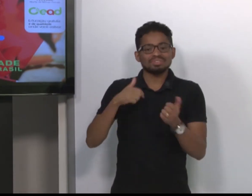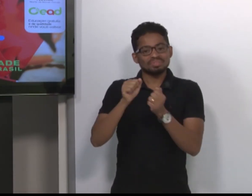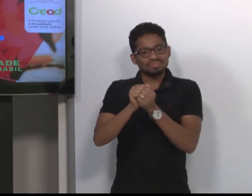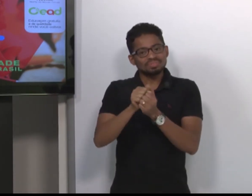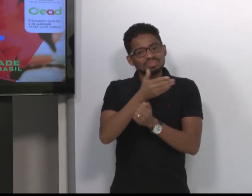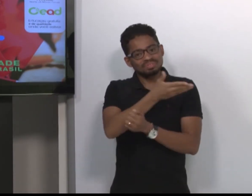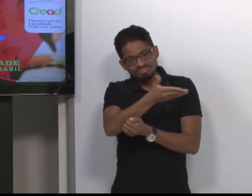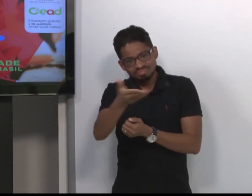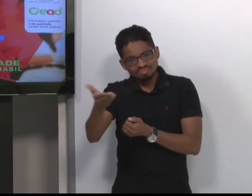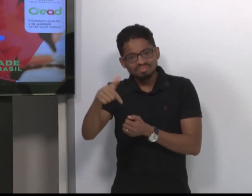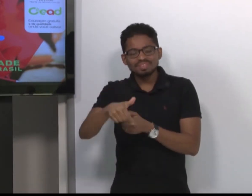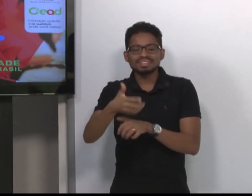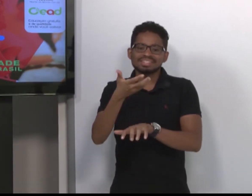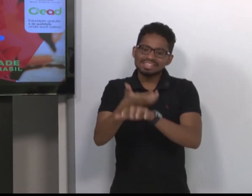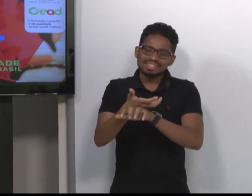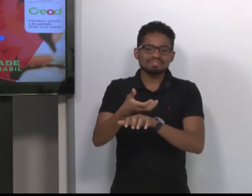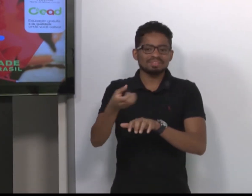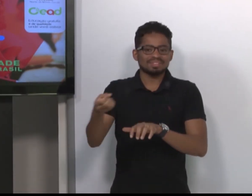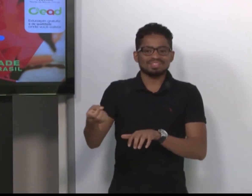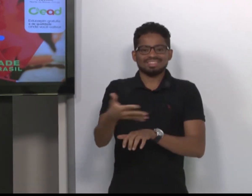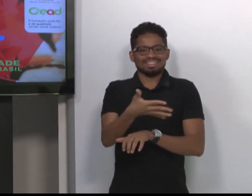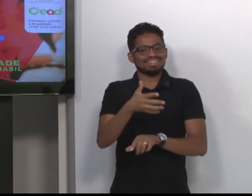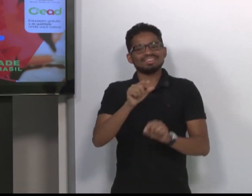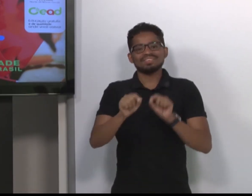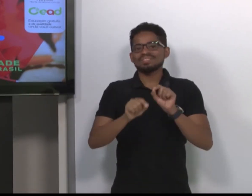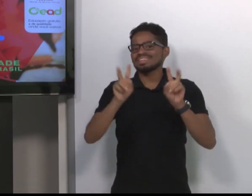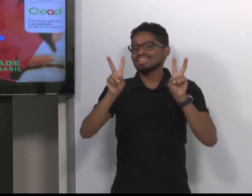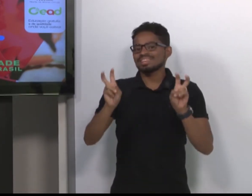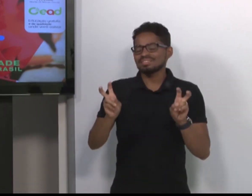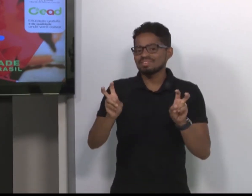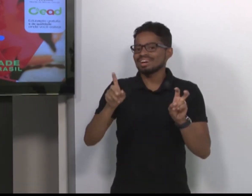Estarei com vocês nessa nova disciplina.